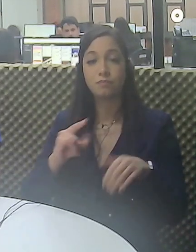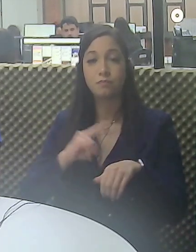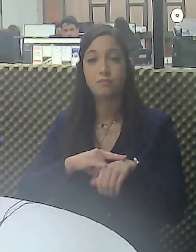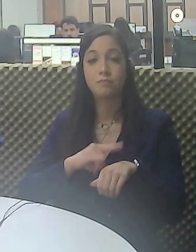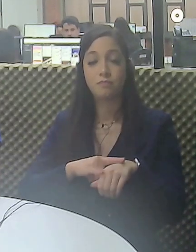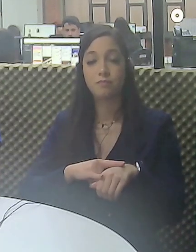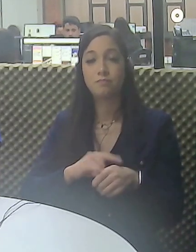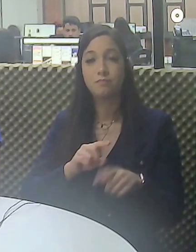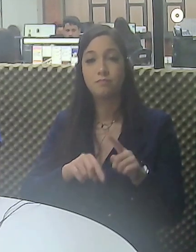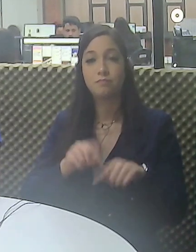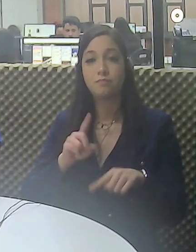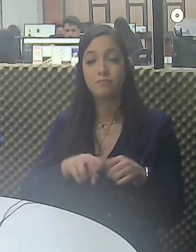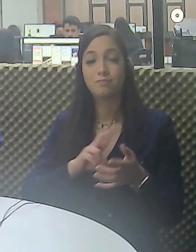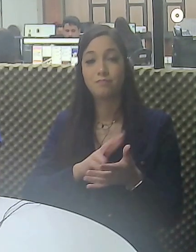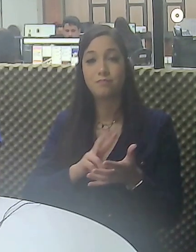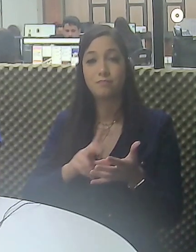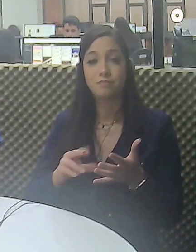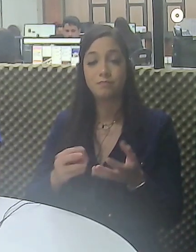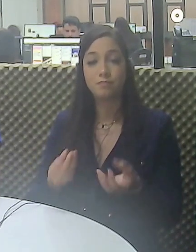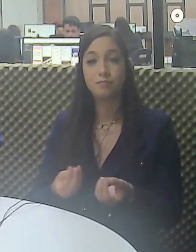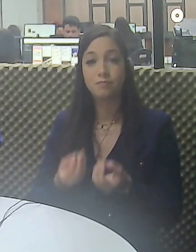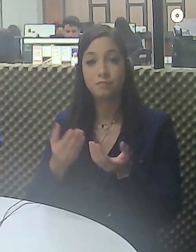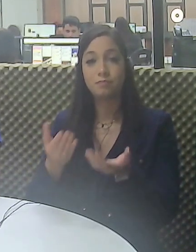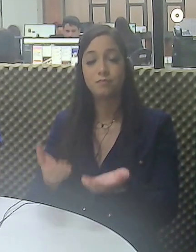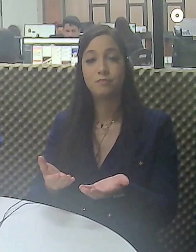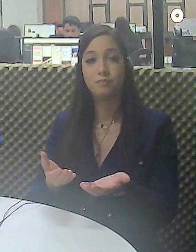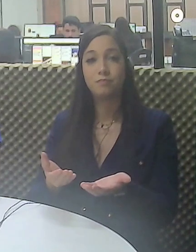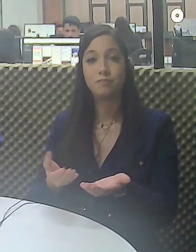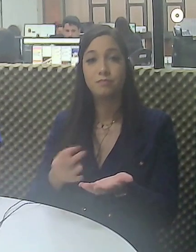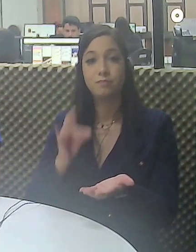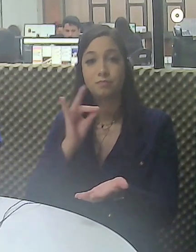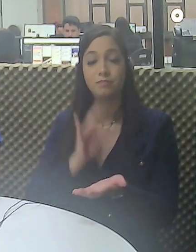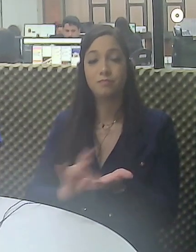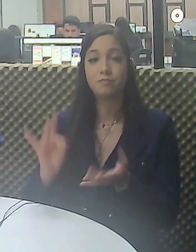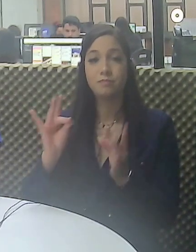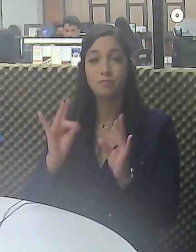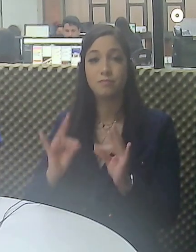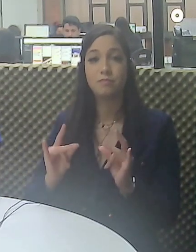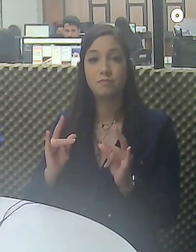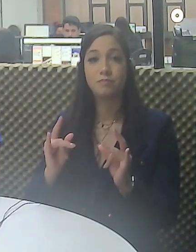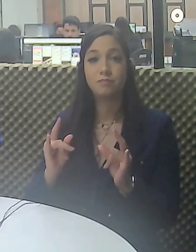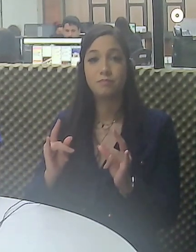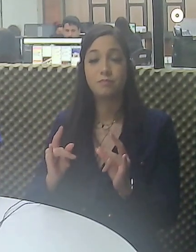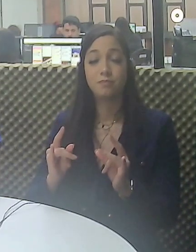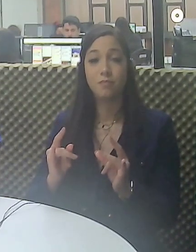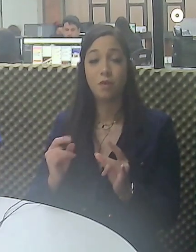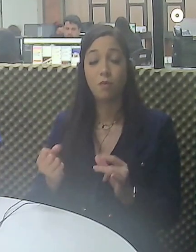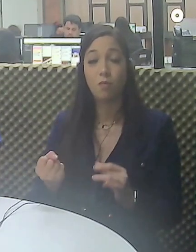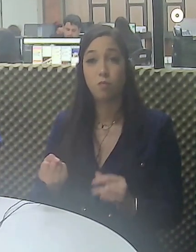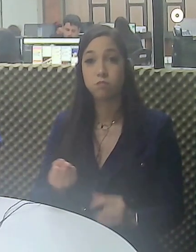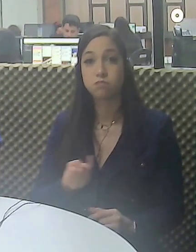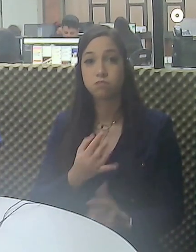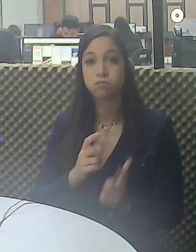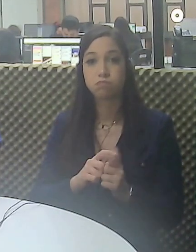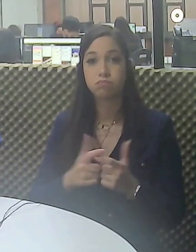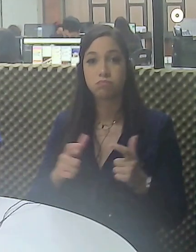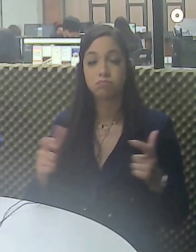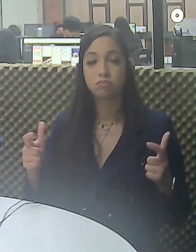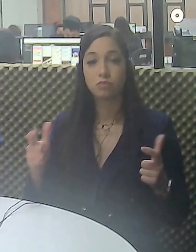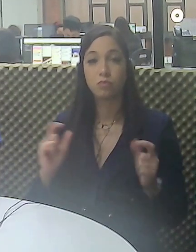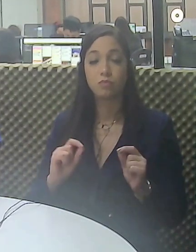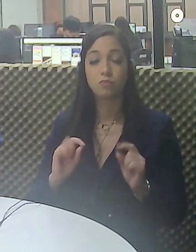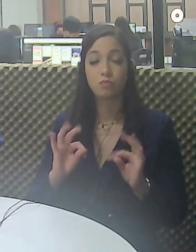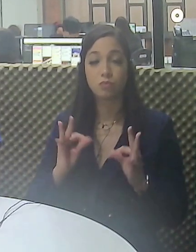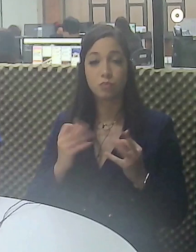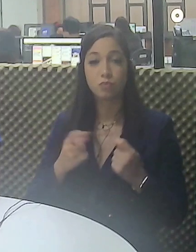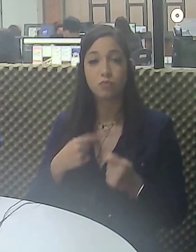de objeto. É fundamental que entregue esses objetos, temos eliminado uma quantidade muito grande de foco que só reforça tudo